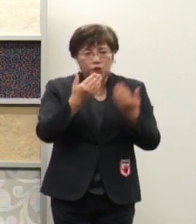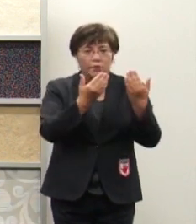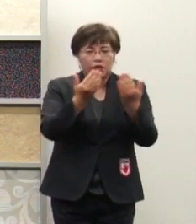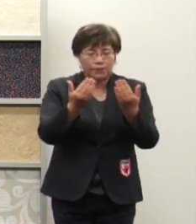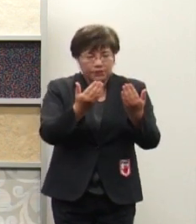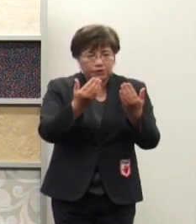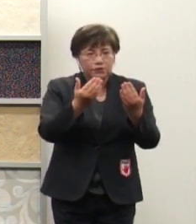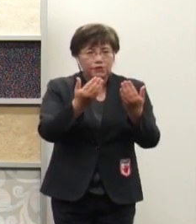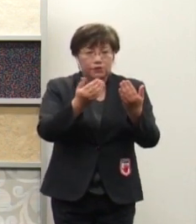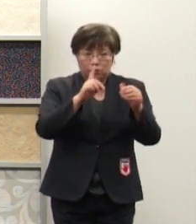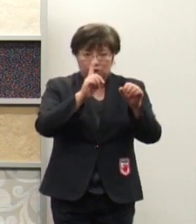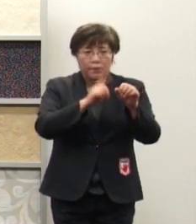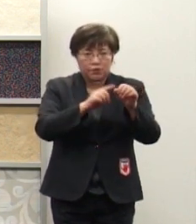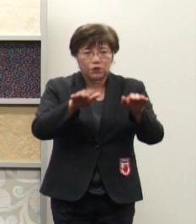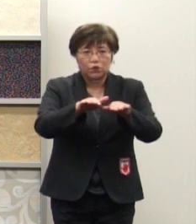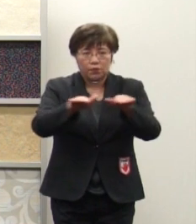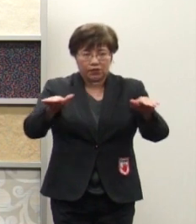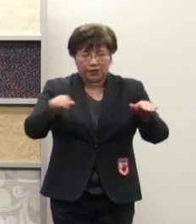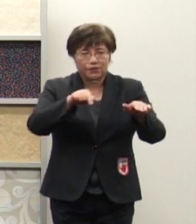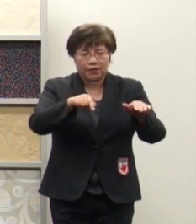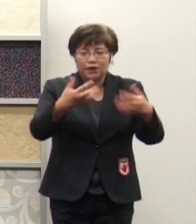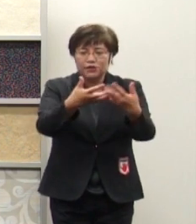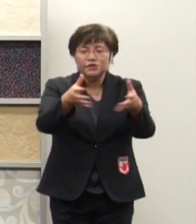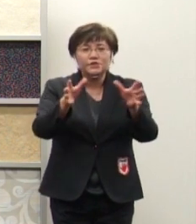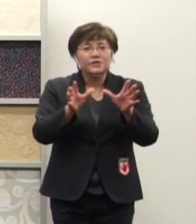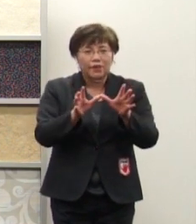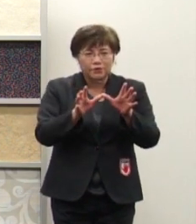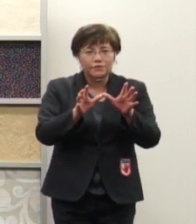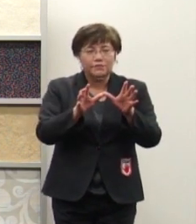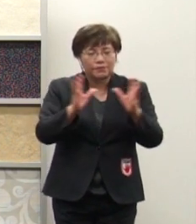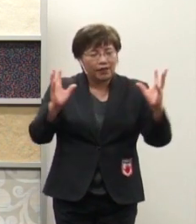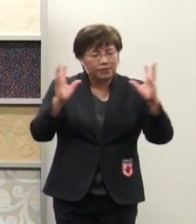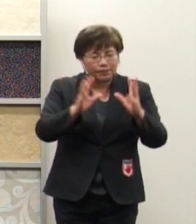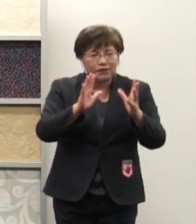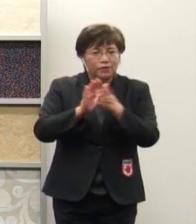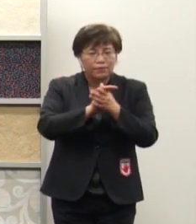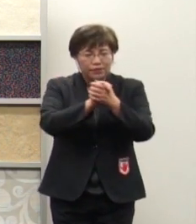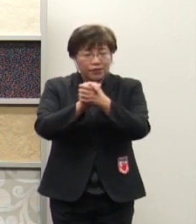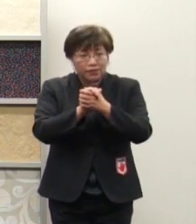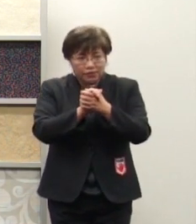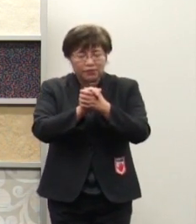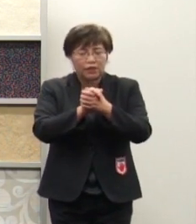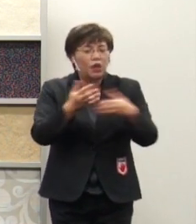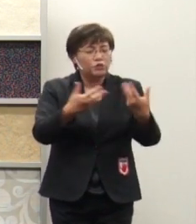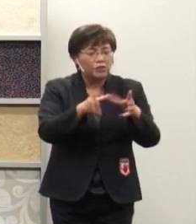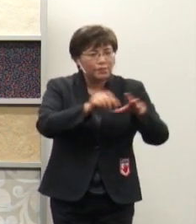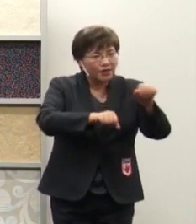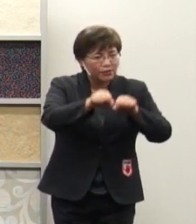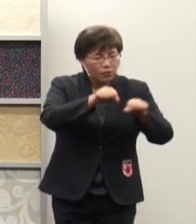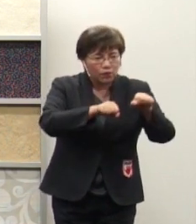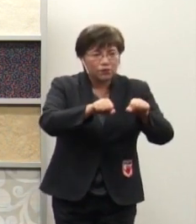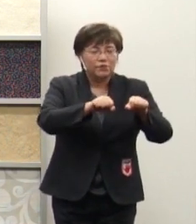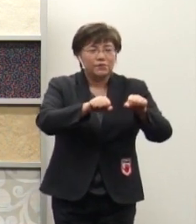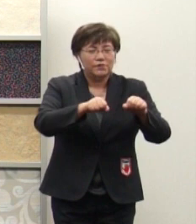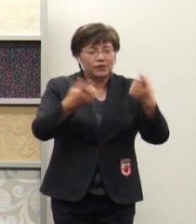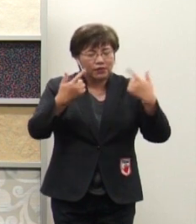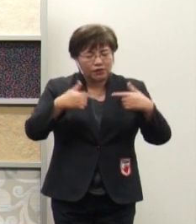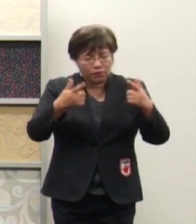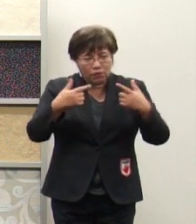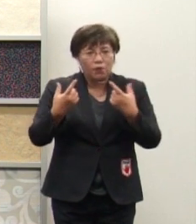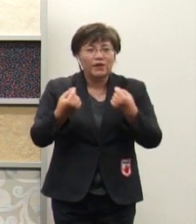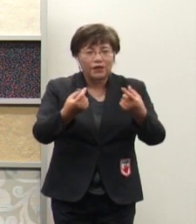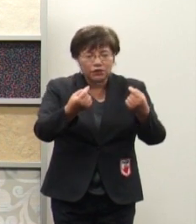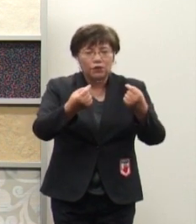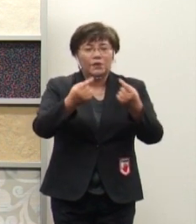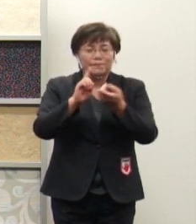には子どもたちがクラスの友人とみんなと、あるいは部活の仲間と普段通りに過ご